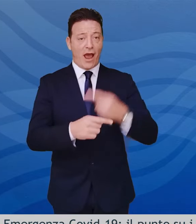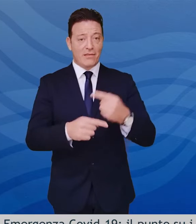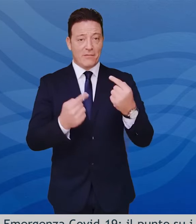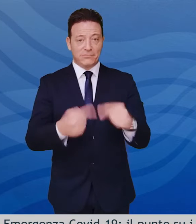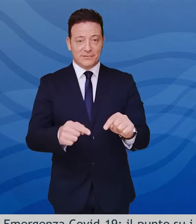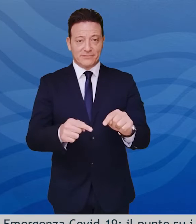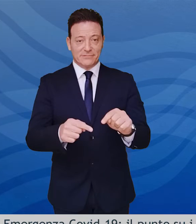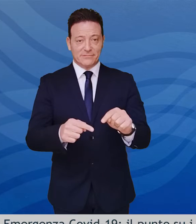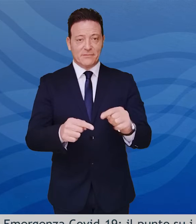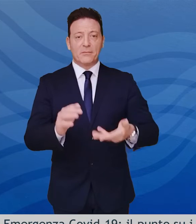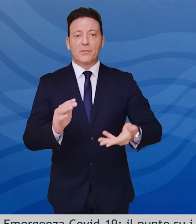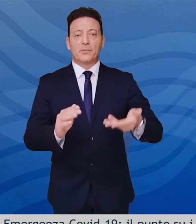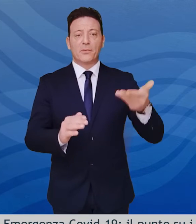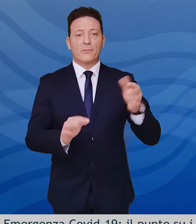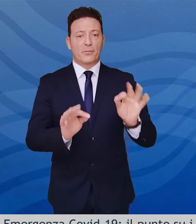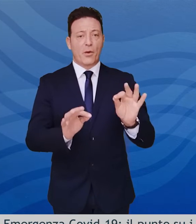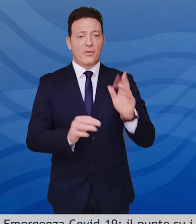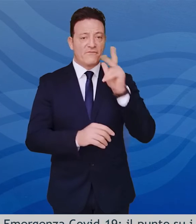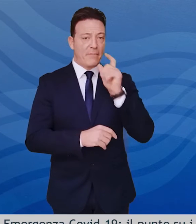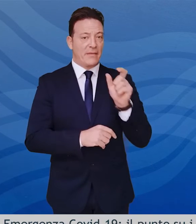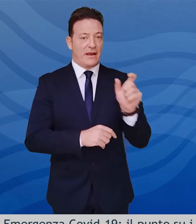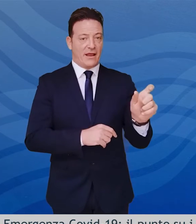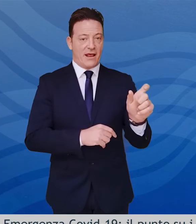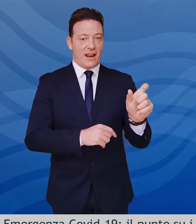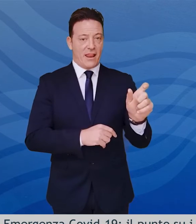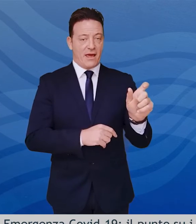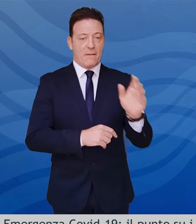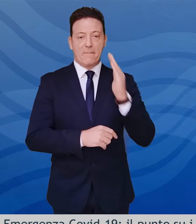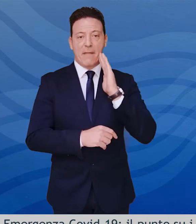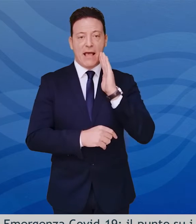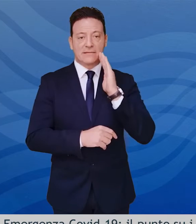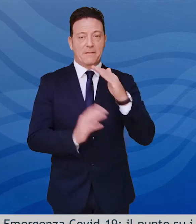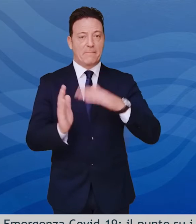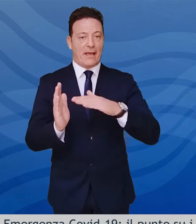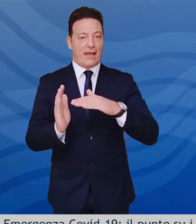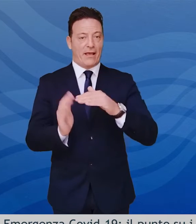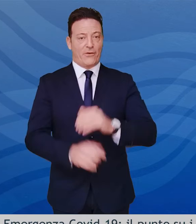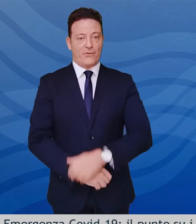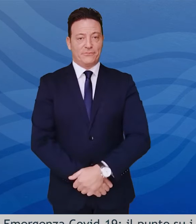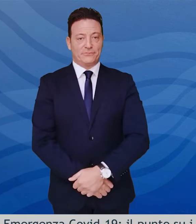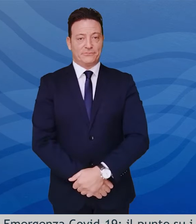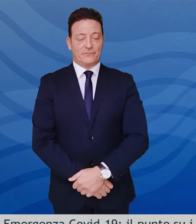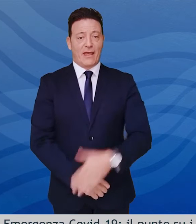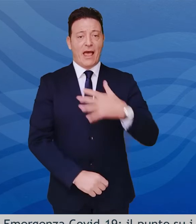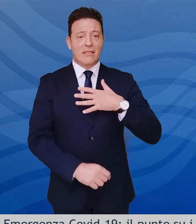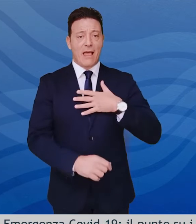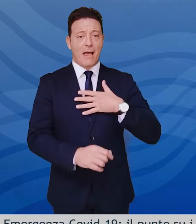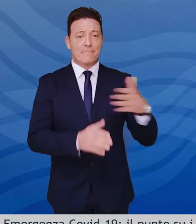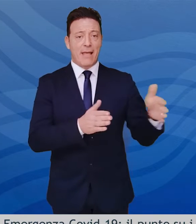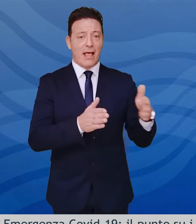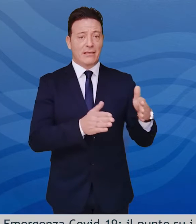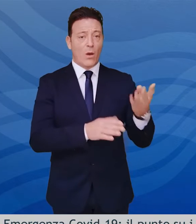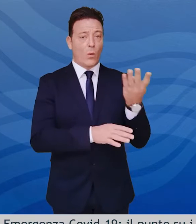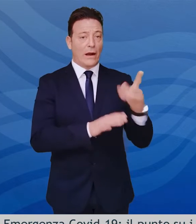risultano in netta prevalenza i soggetti di sesso femminile rispetto a quelli di sesso maschile, con un'età media di 47